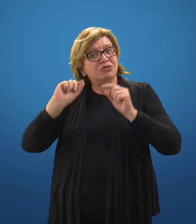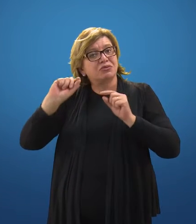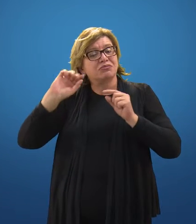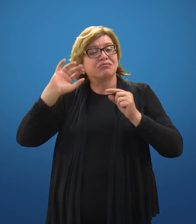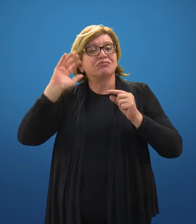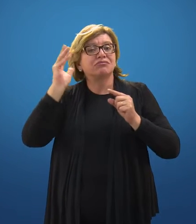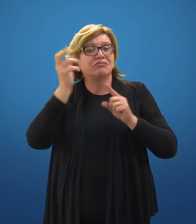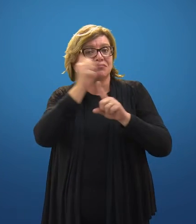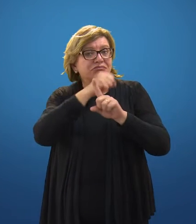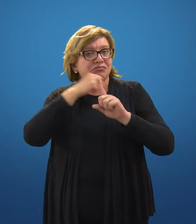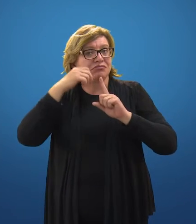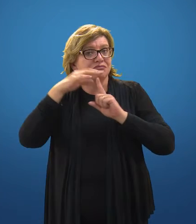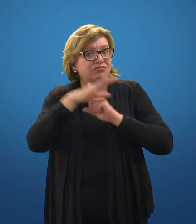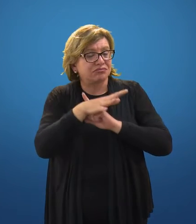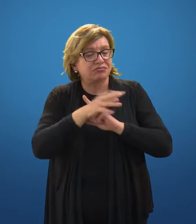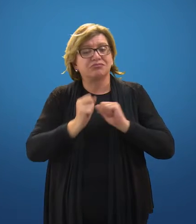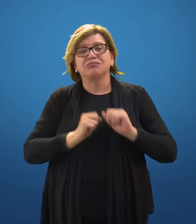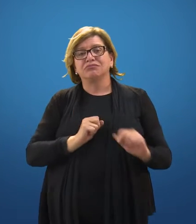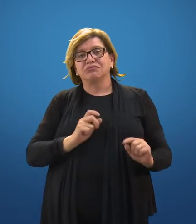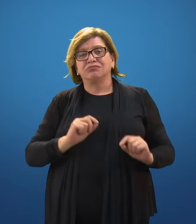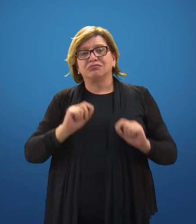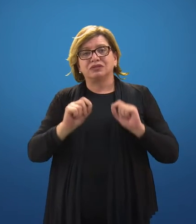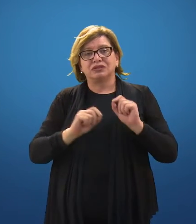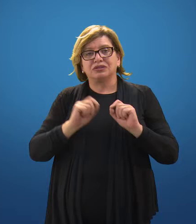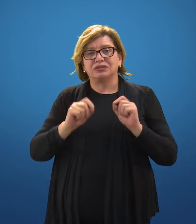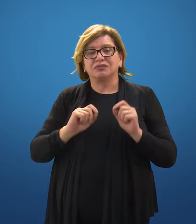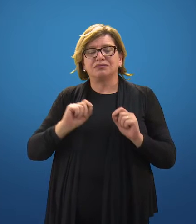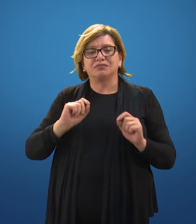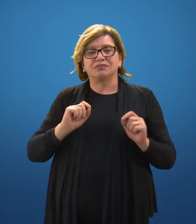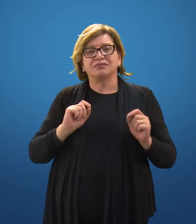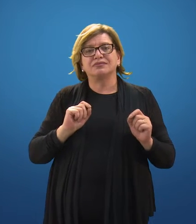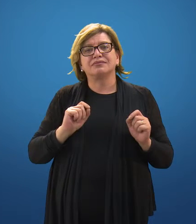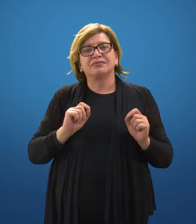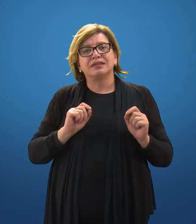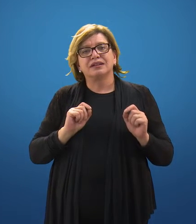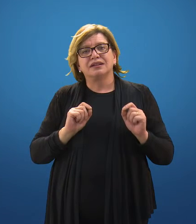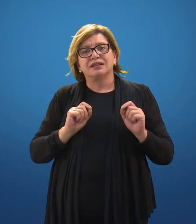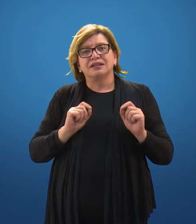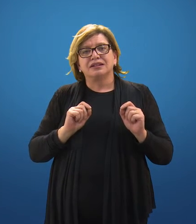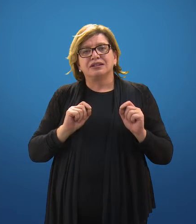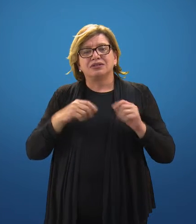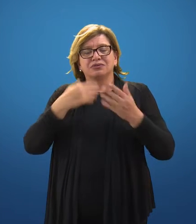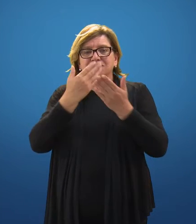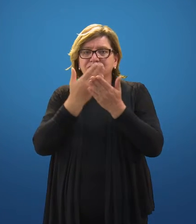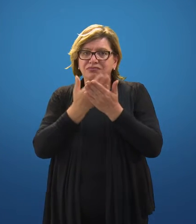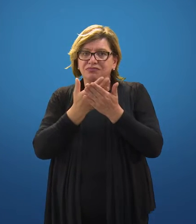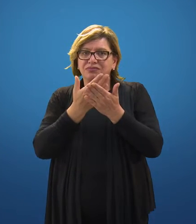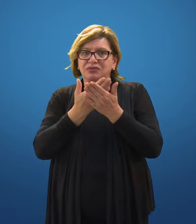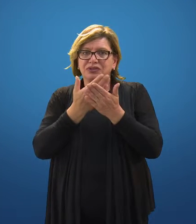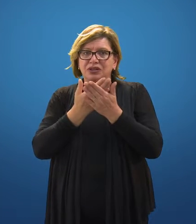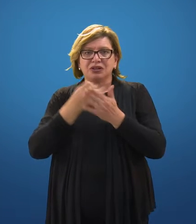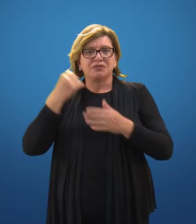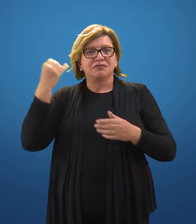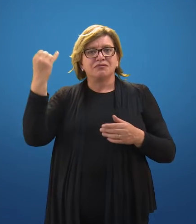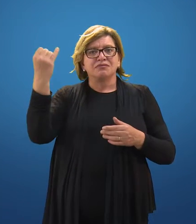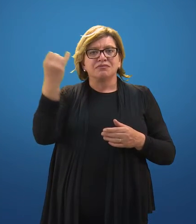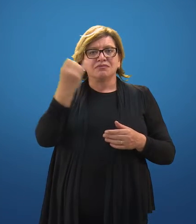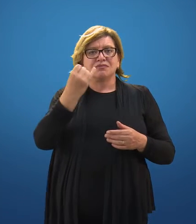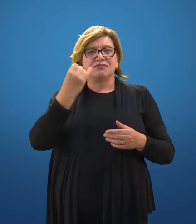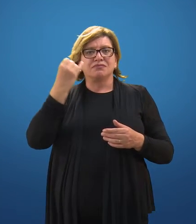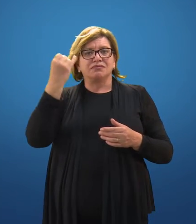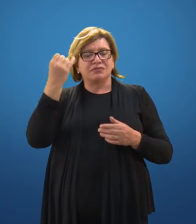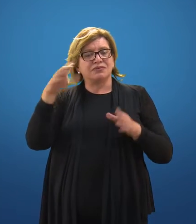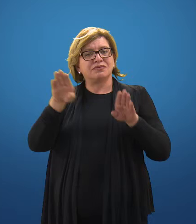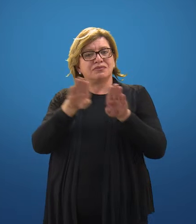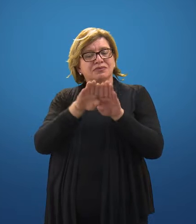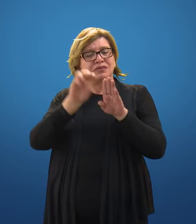fenômeno social, de determinado fenômeno social. Um estudo muito importante que